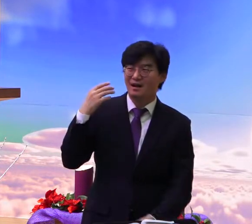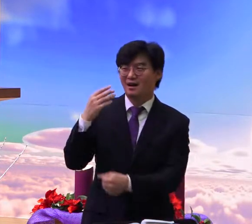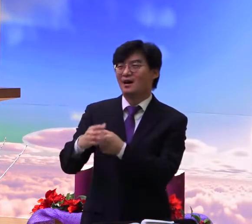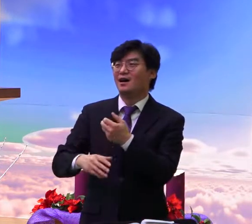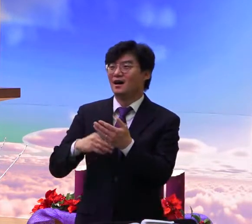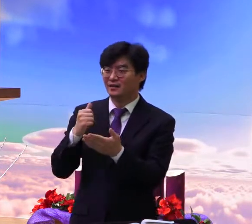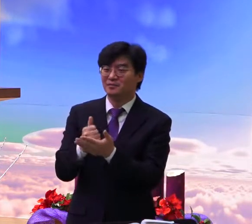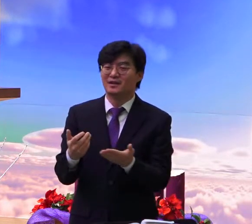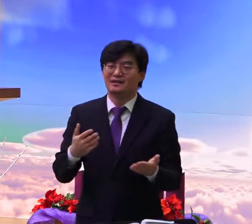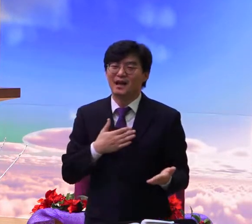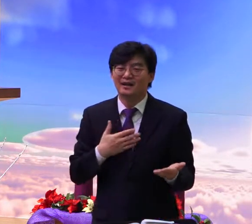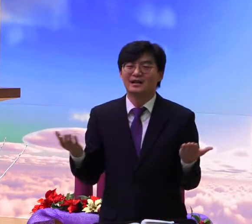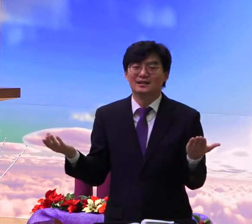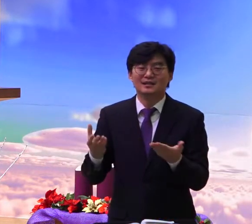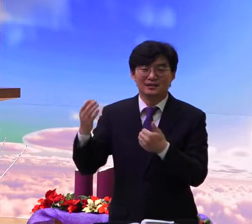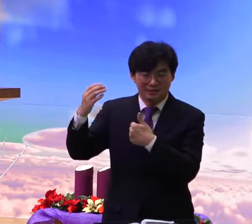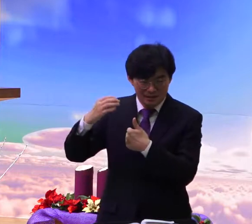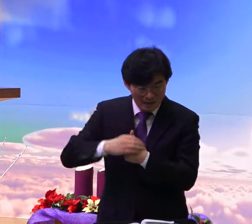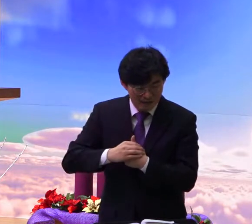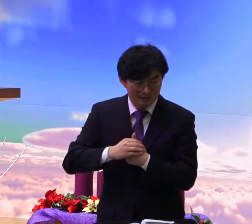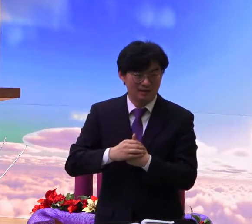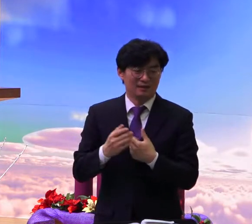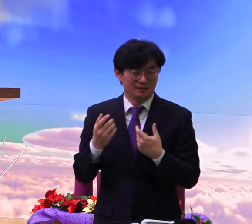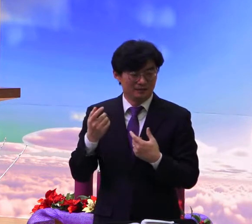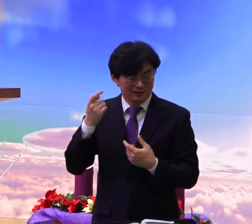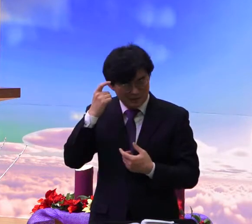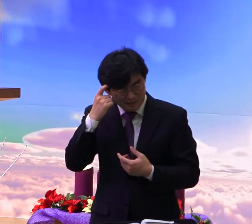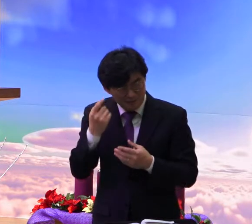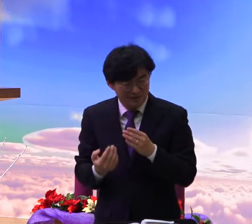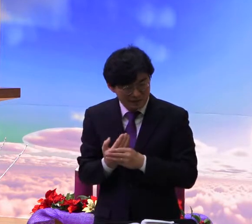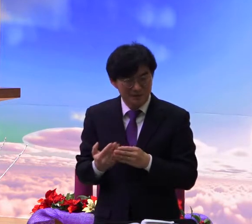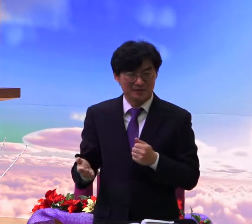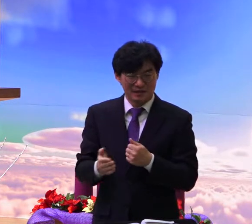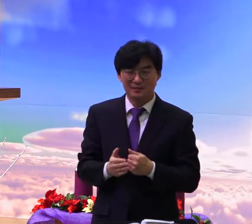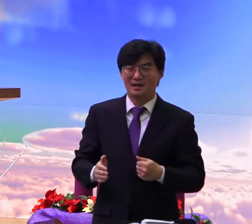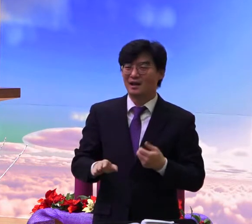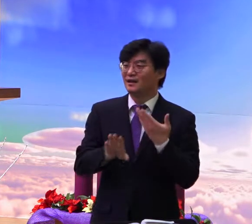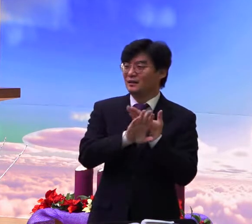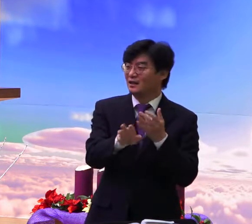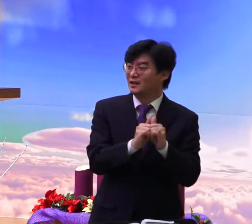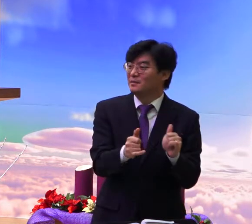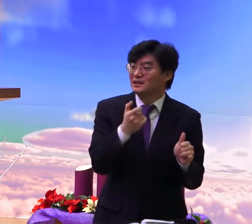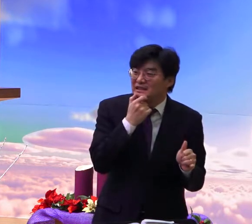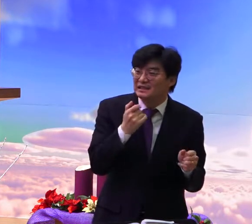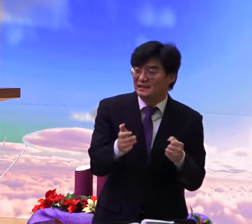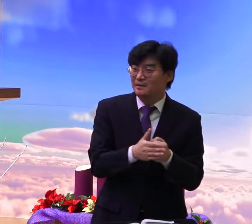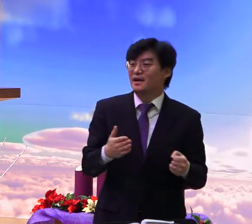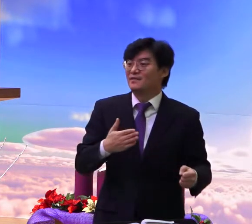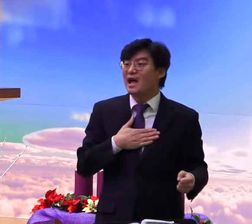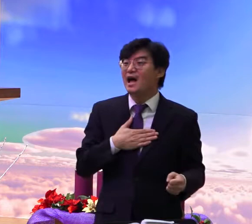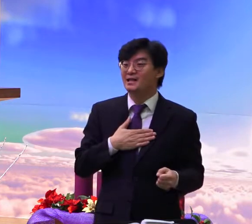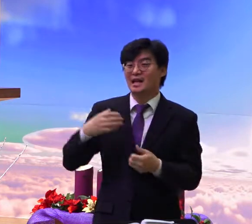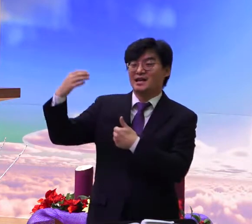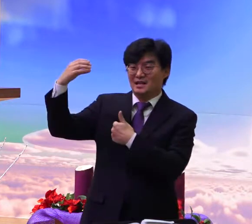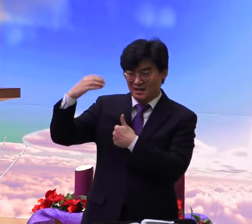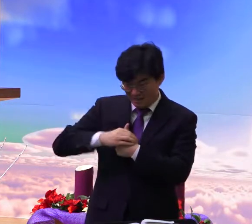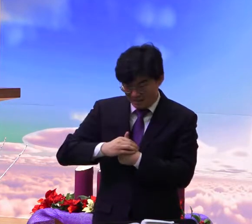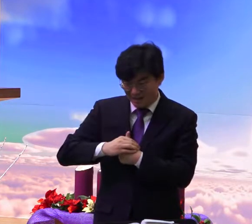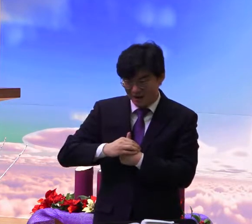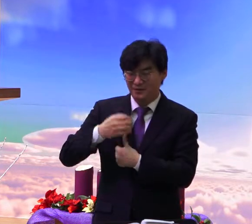것 같아서 그 일을 그렇게 한다라고 이야기하셨습니다. 때로 남들이 꺼리고